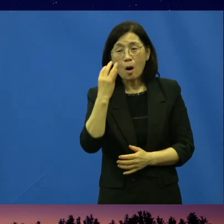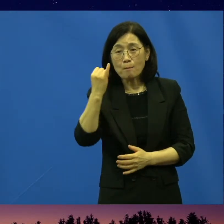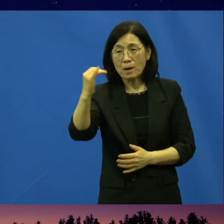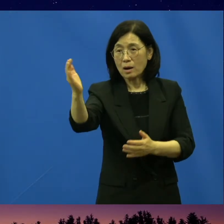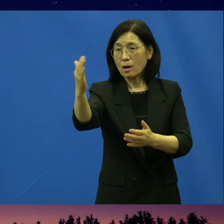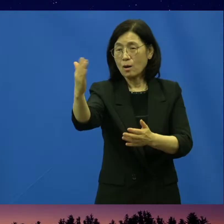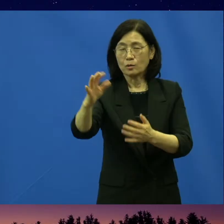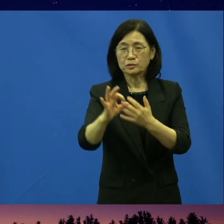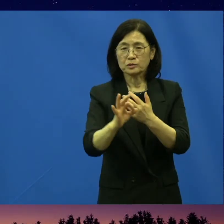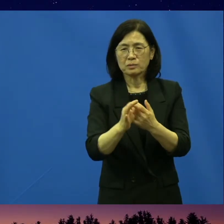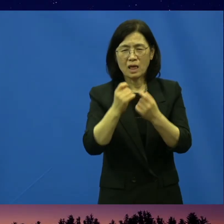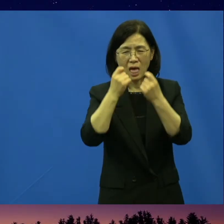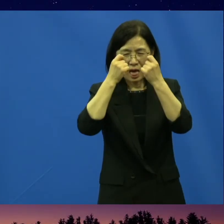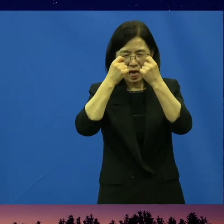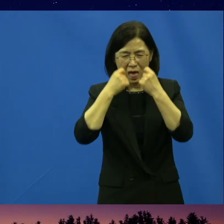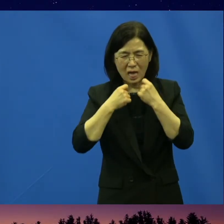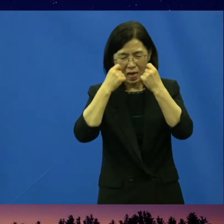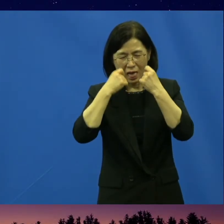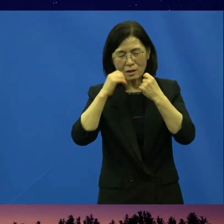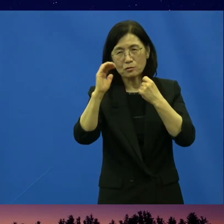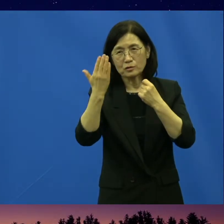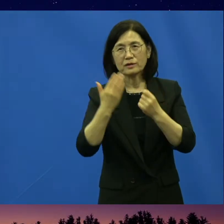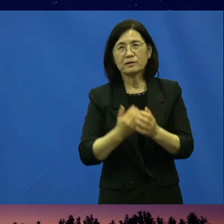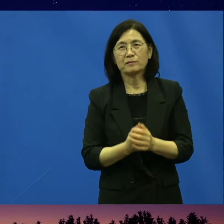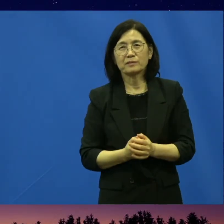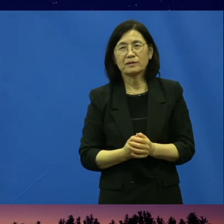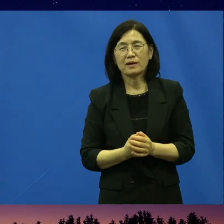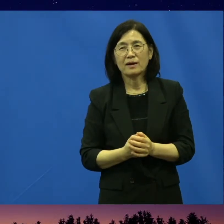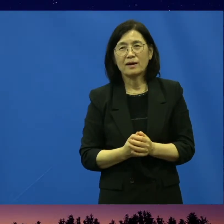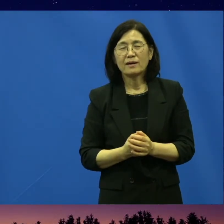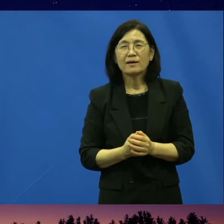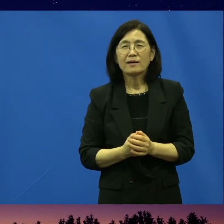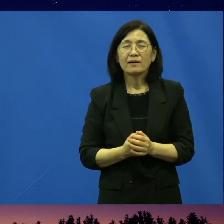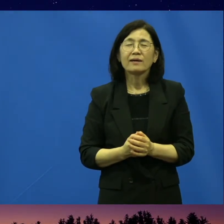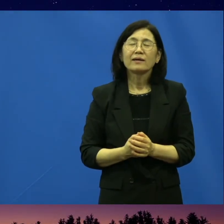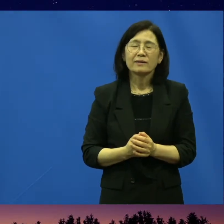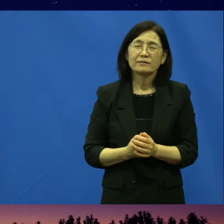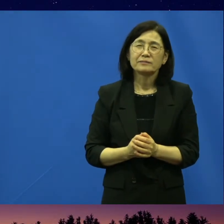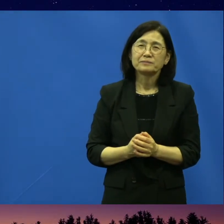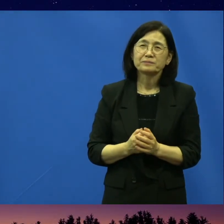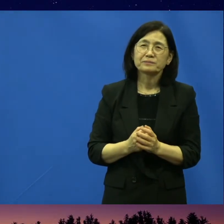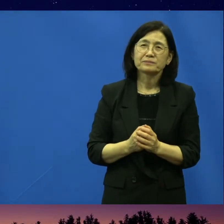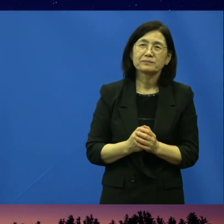계속 뭘 하다가도 아이들은 언제나 엄마의 존재를 확인해요.